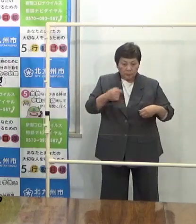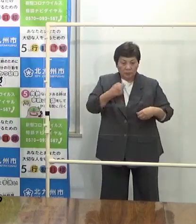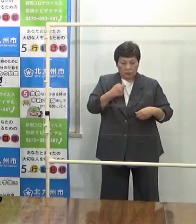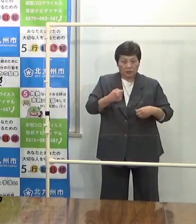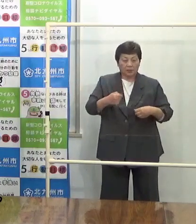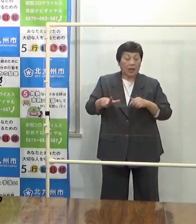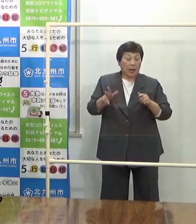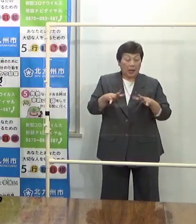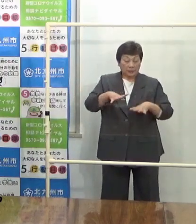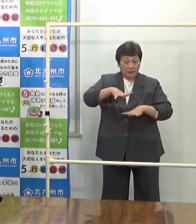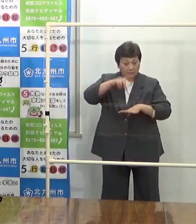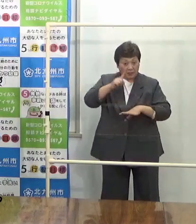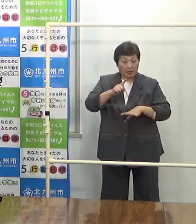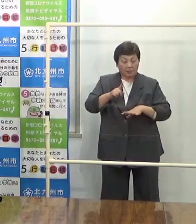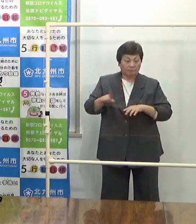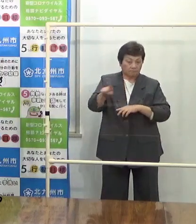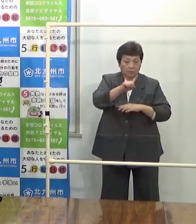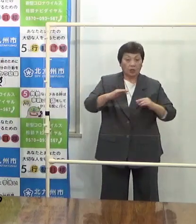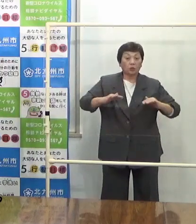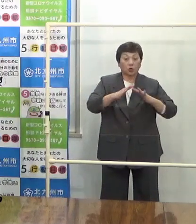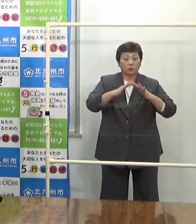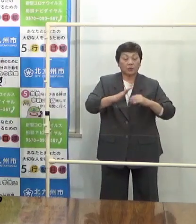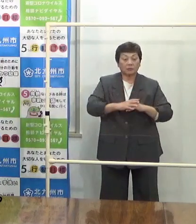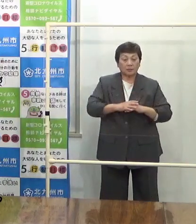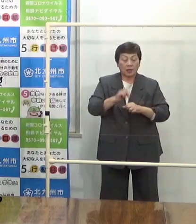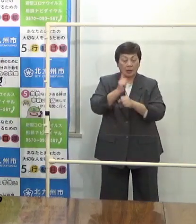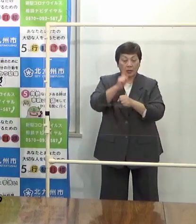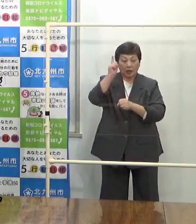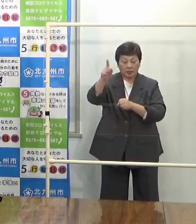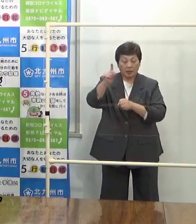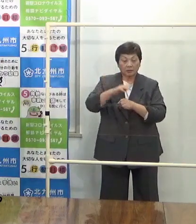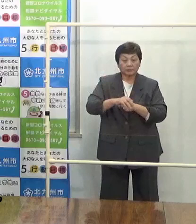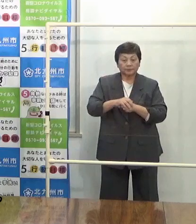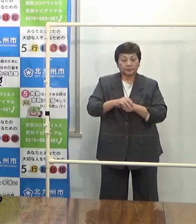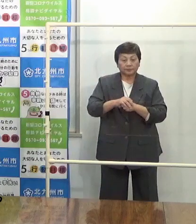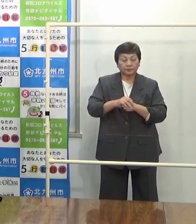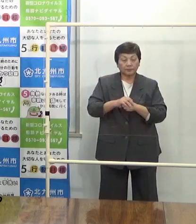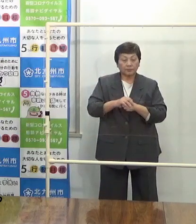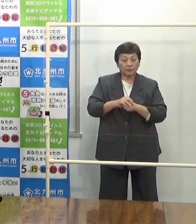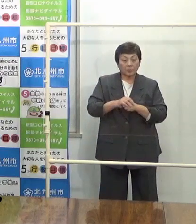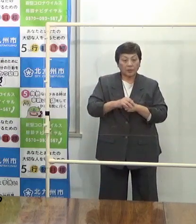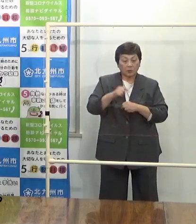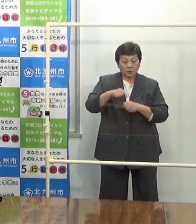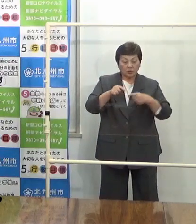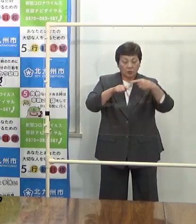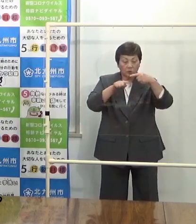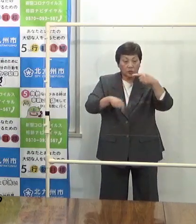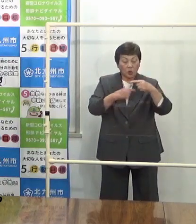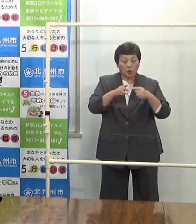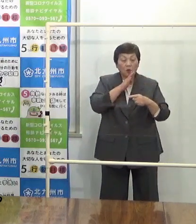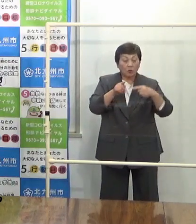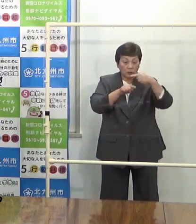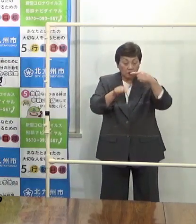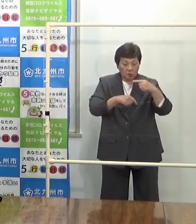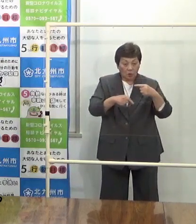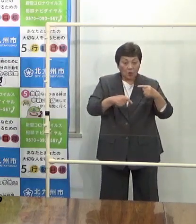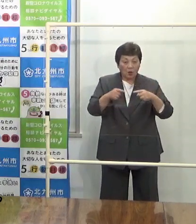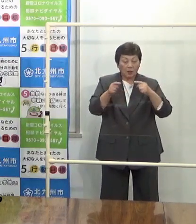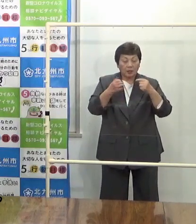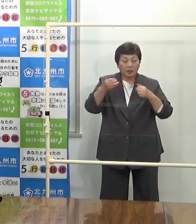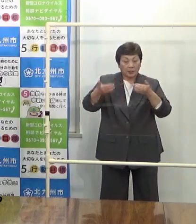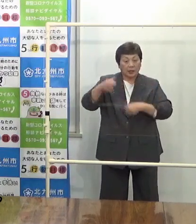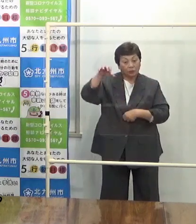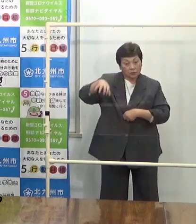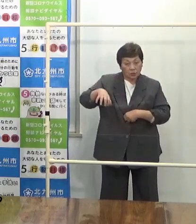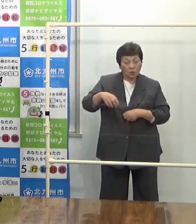。来年度ですが、本庁舎、区役所、小中学校などの約200施設、約全体の1割